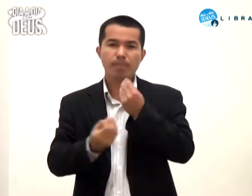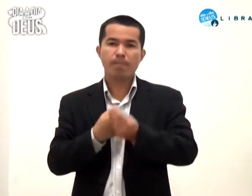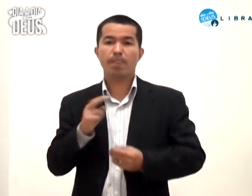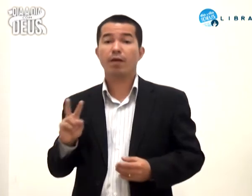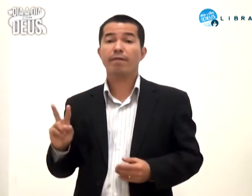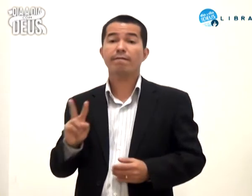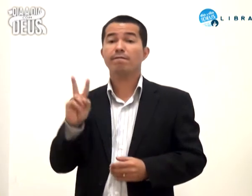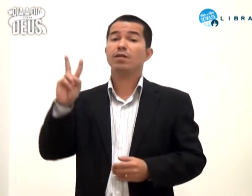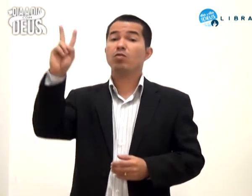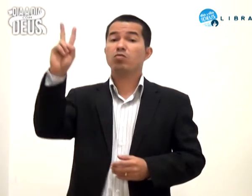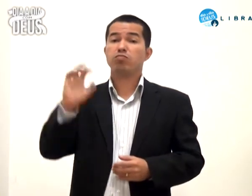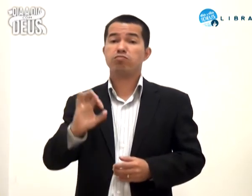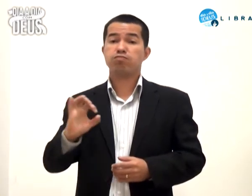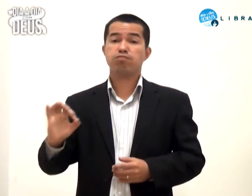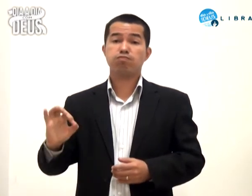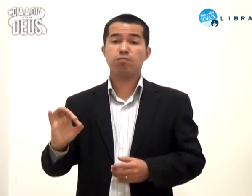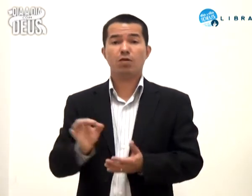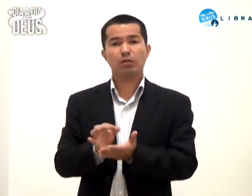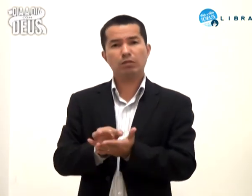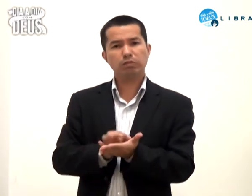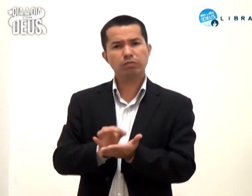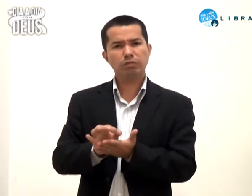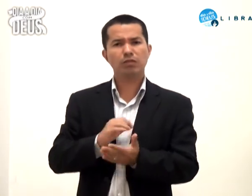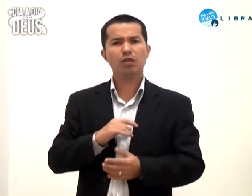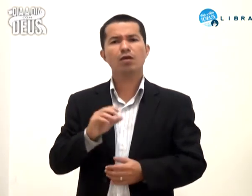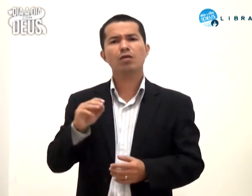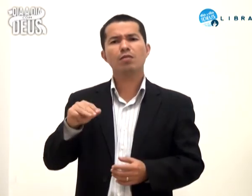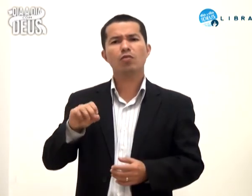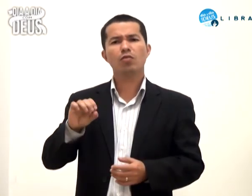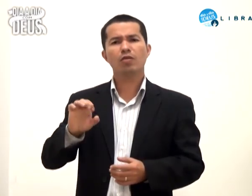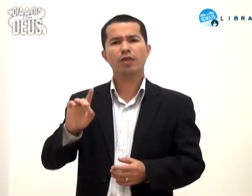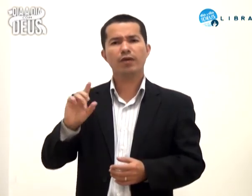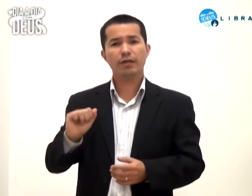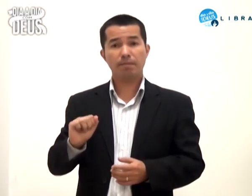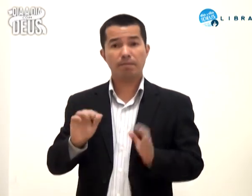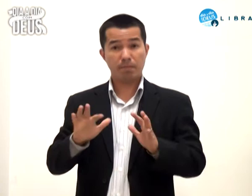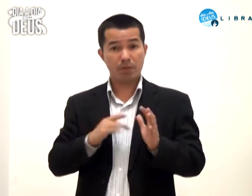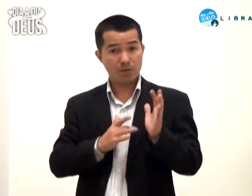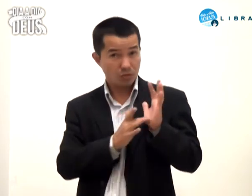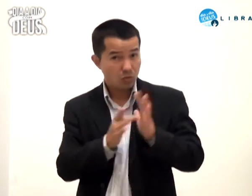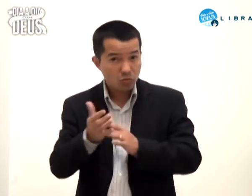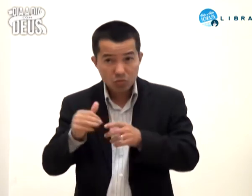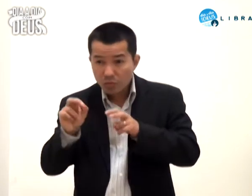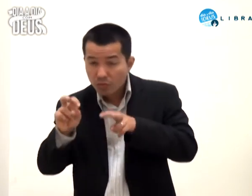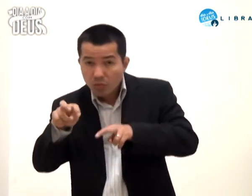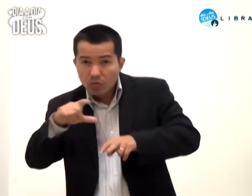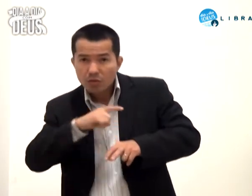era qual era o valor da moeda, mas era a atitude do coração, a